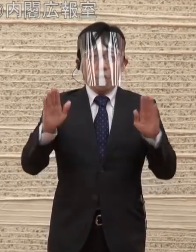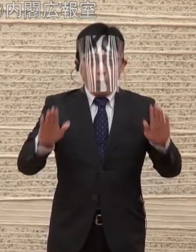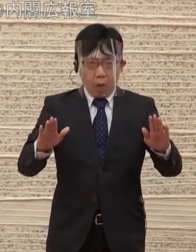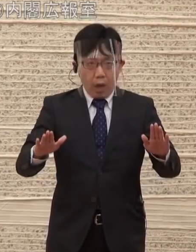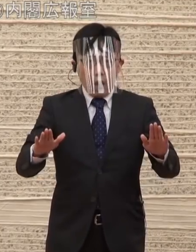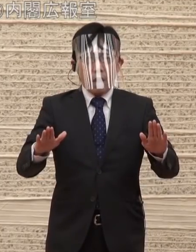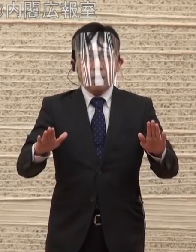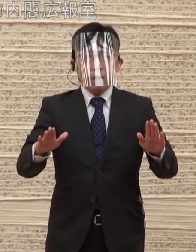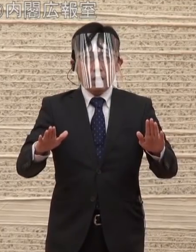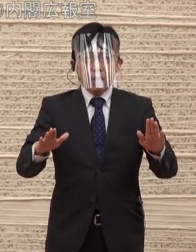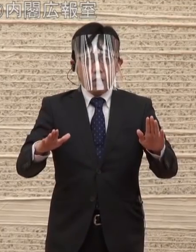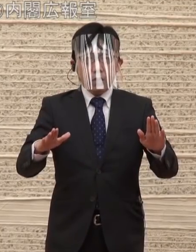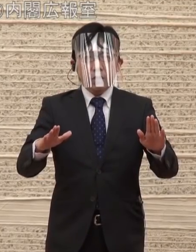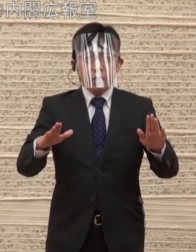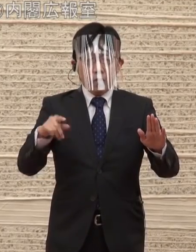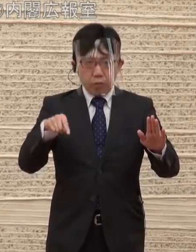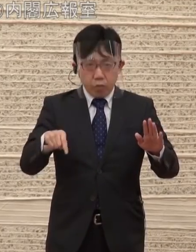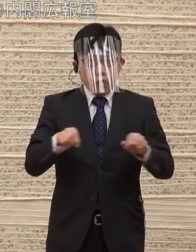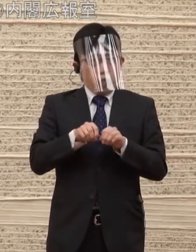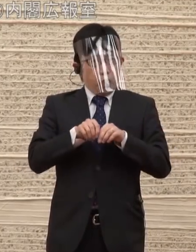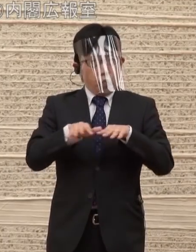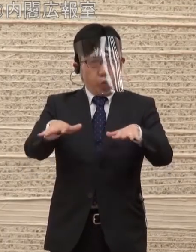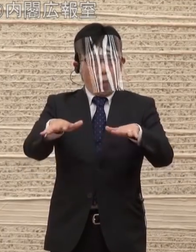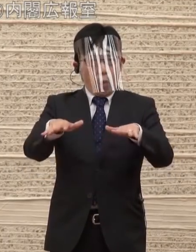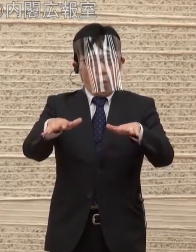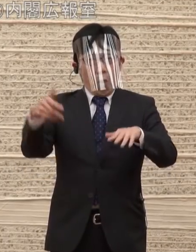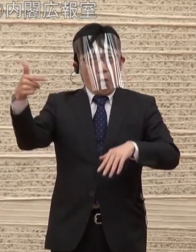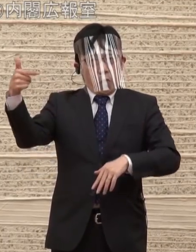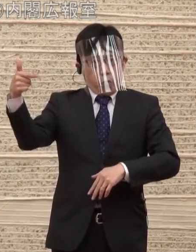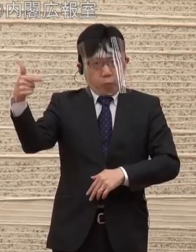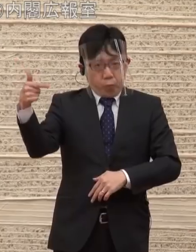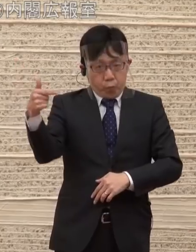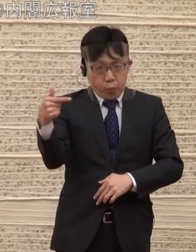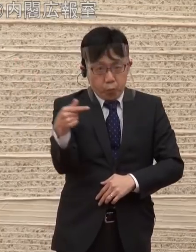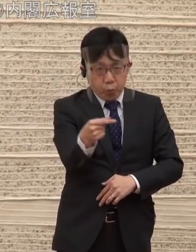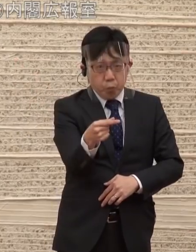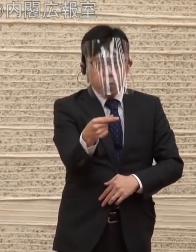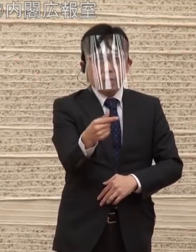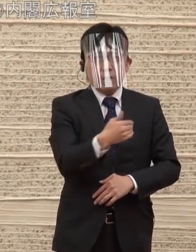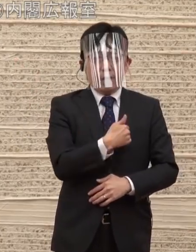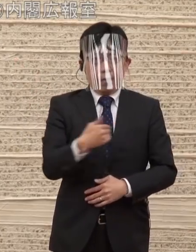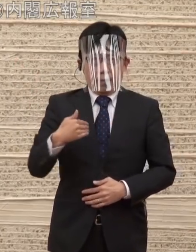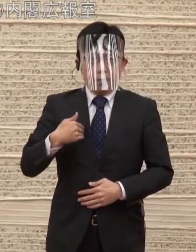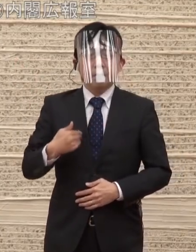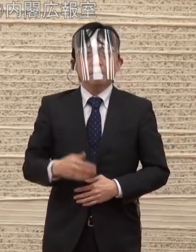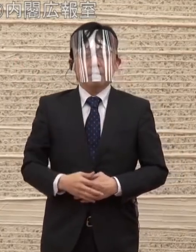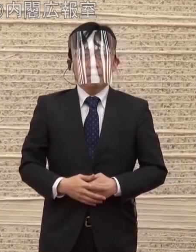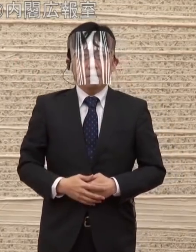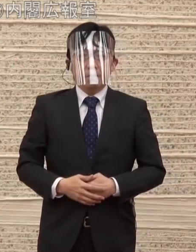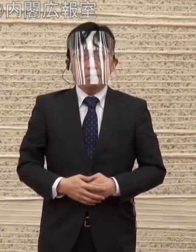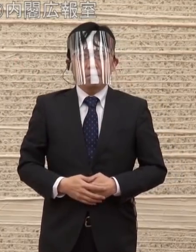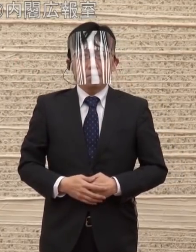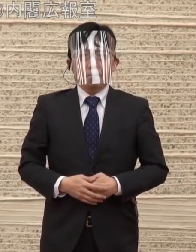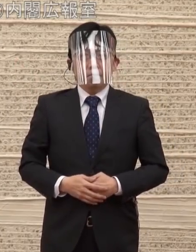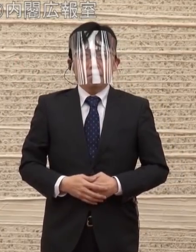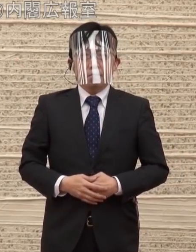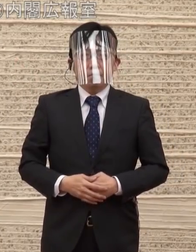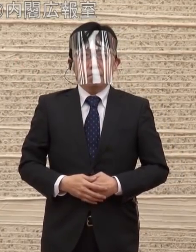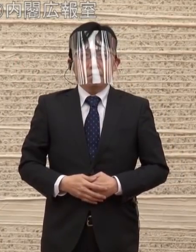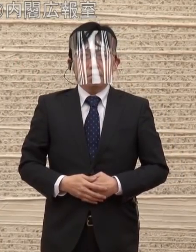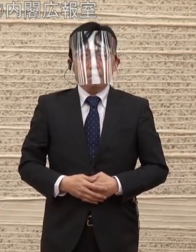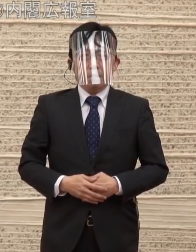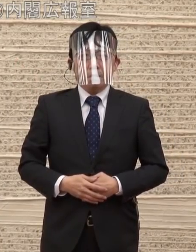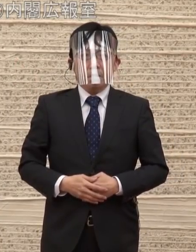流行をほぼ収束させることができましたまたねー